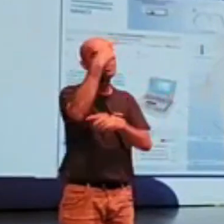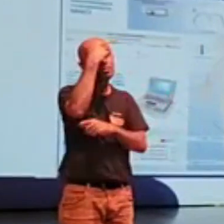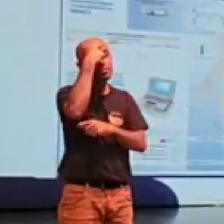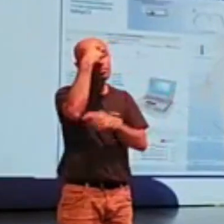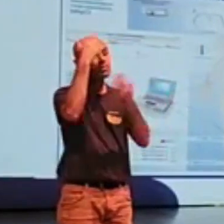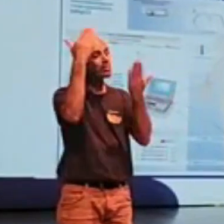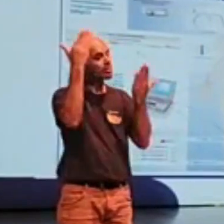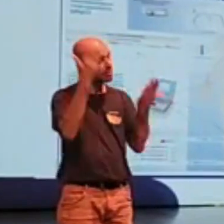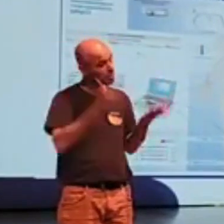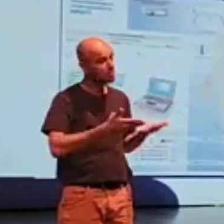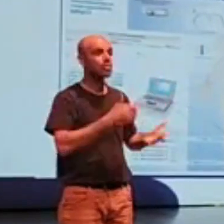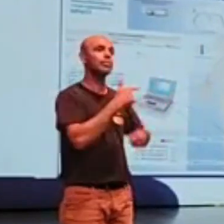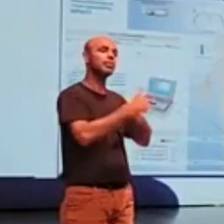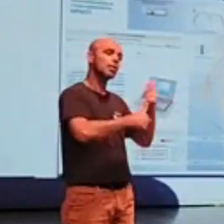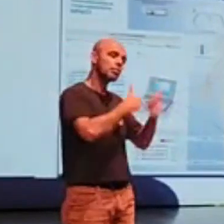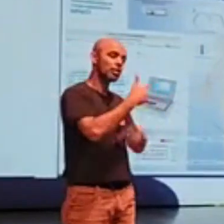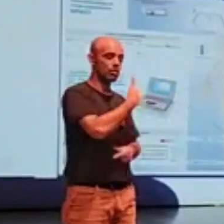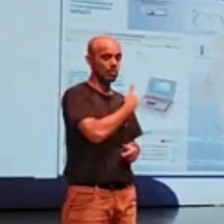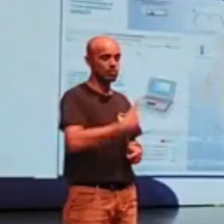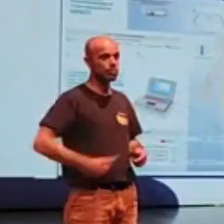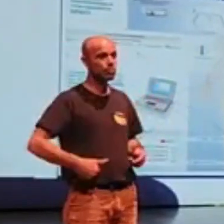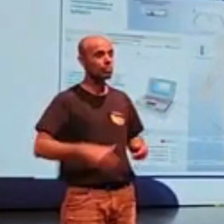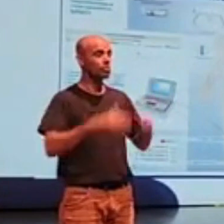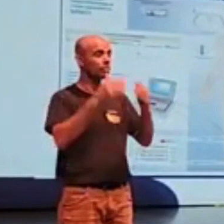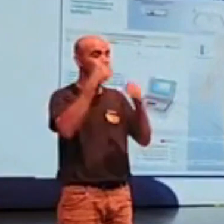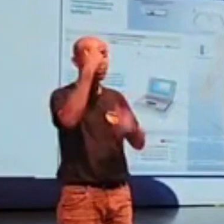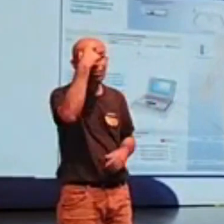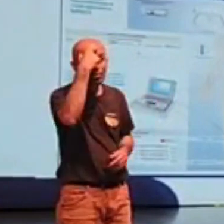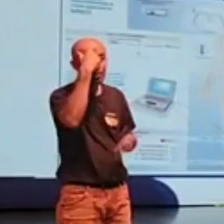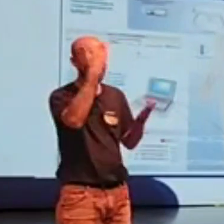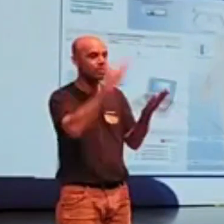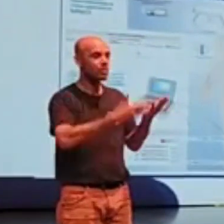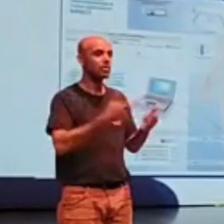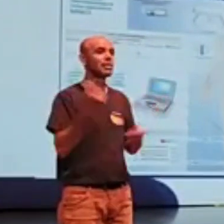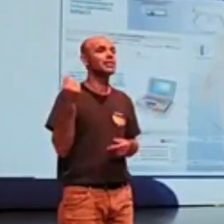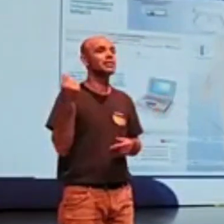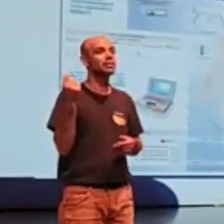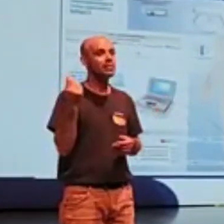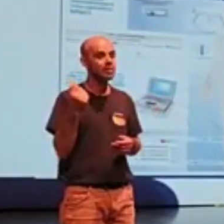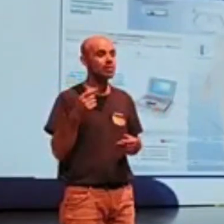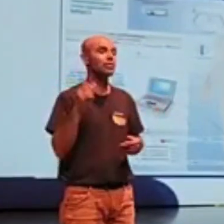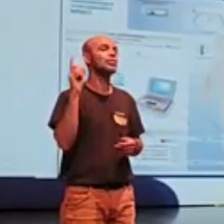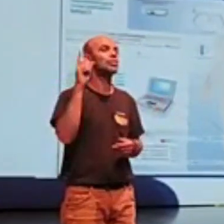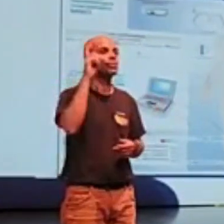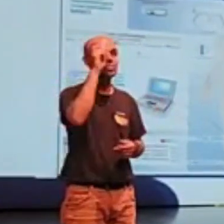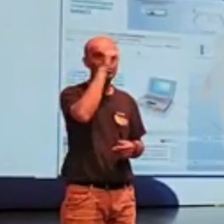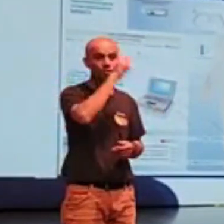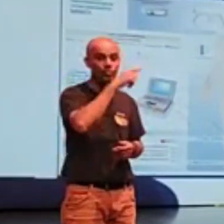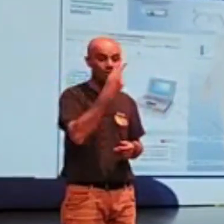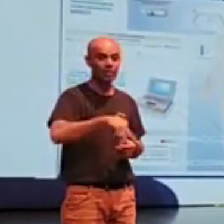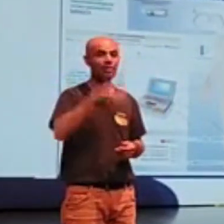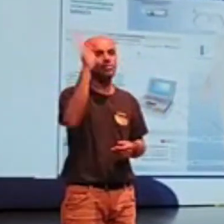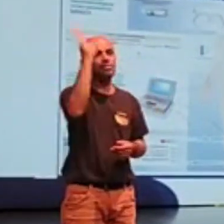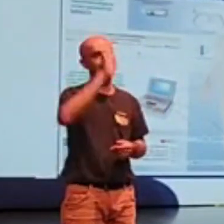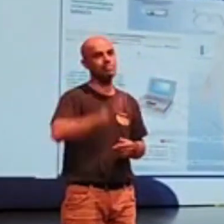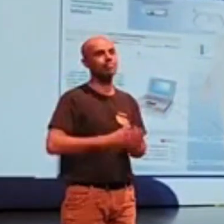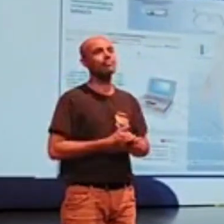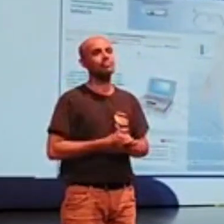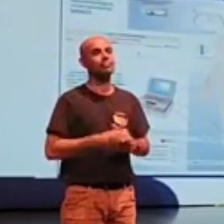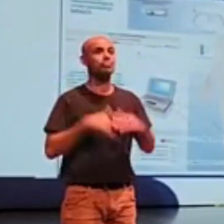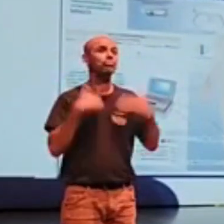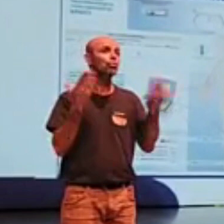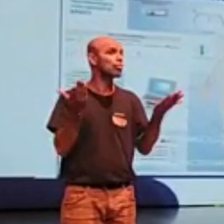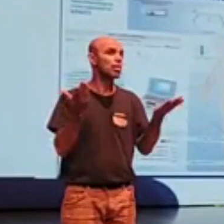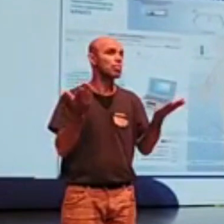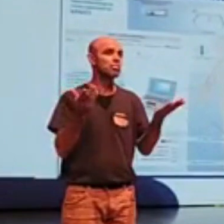disso, que o serviço público tivesse consciência disso. Dinheiro é complicado de falar no nosso país. A gente não sabe para onde